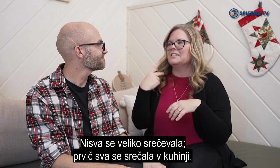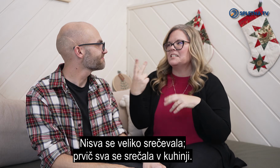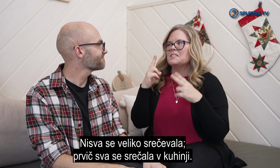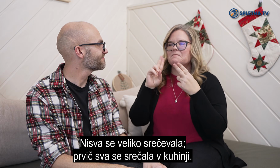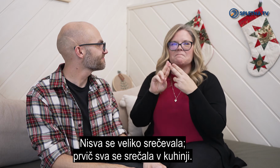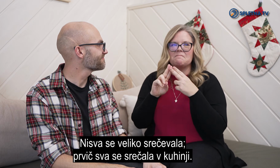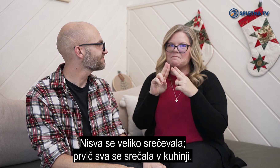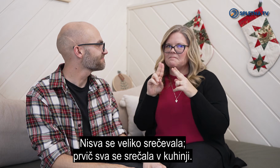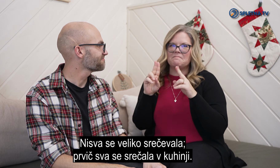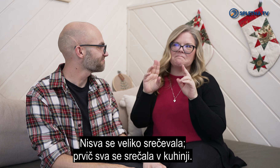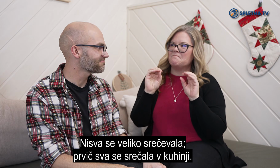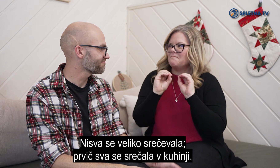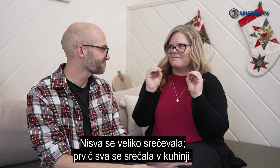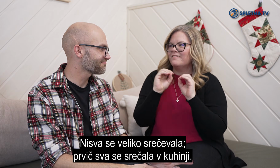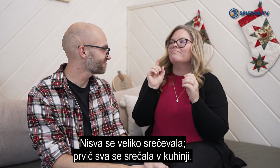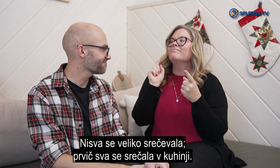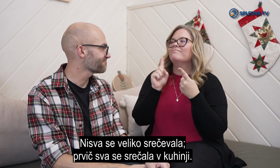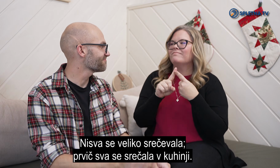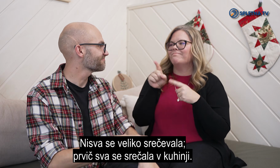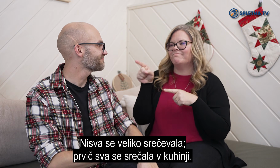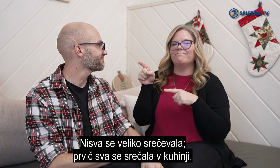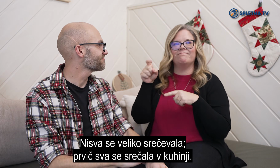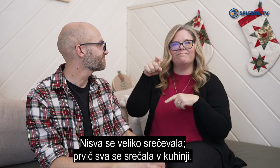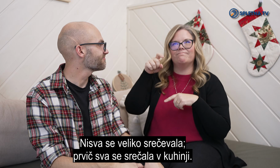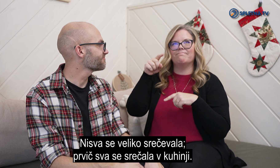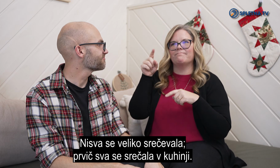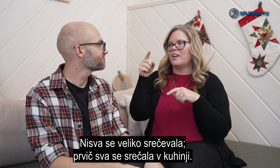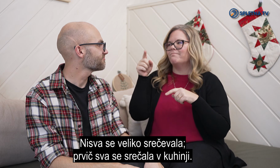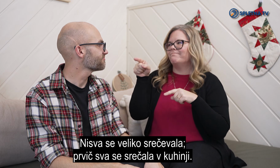Nisva se veliko srečevala, prvič sva se srečala v kuhinji.